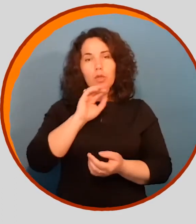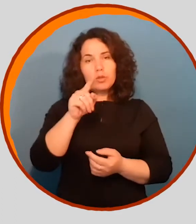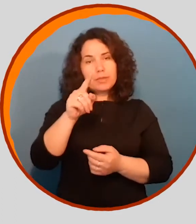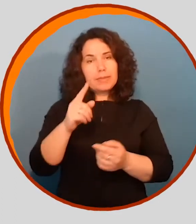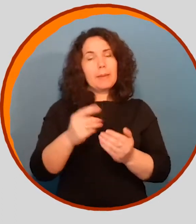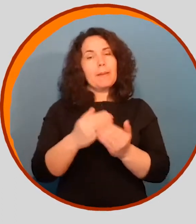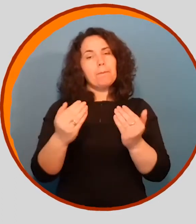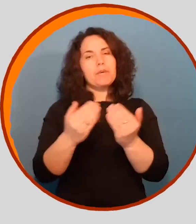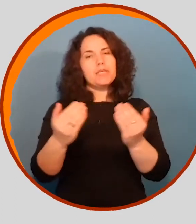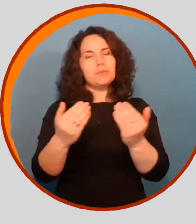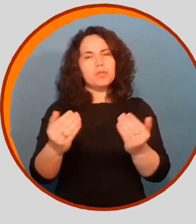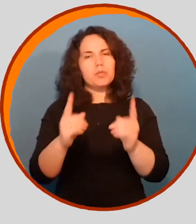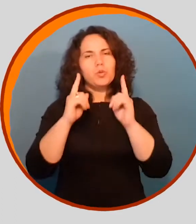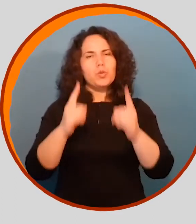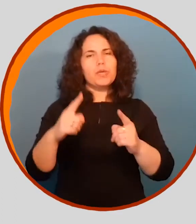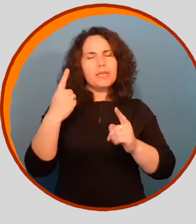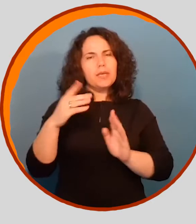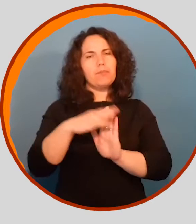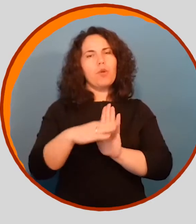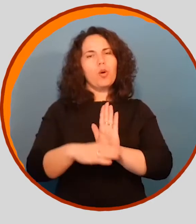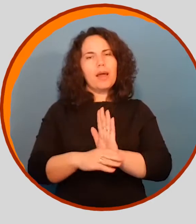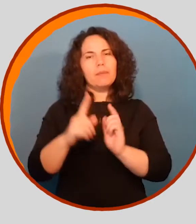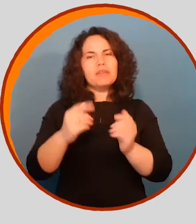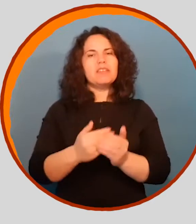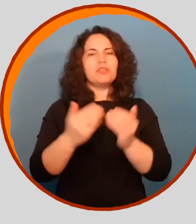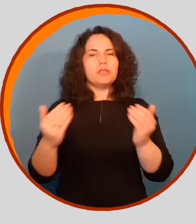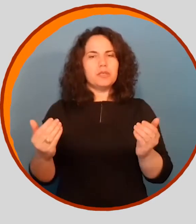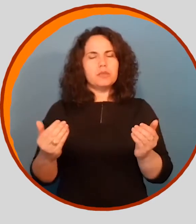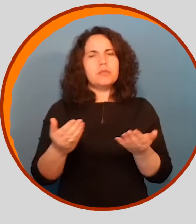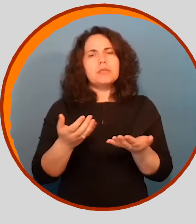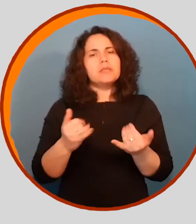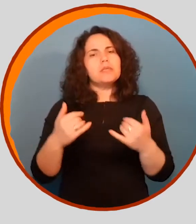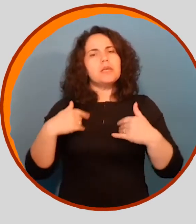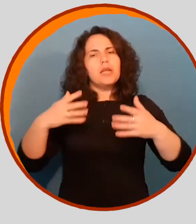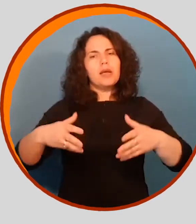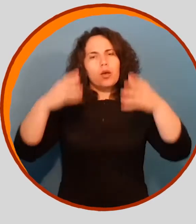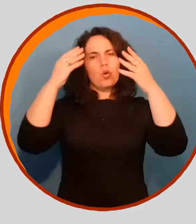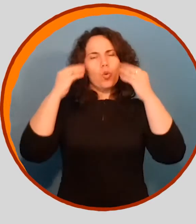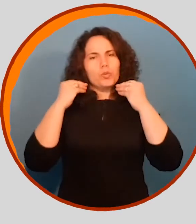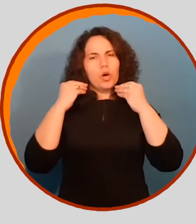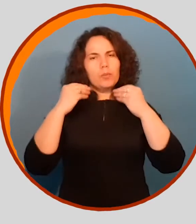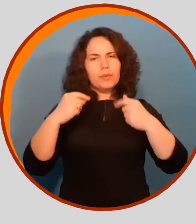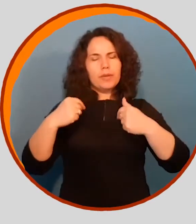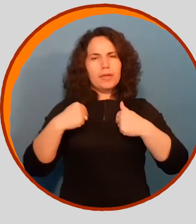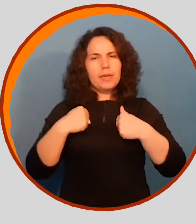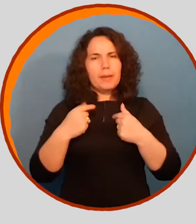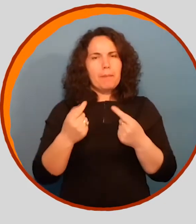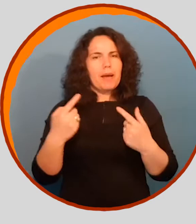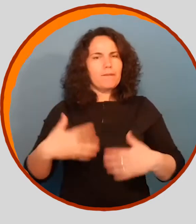Anila, çfarë do të thotë një rutinë shëndetshme dhe si vjen ky koncept në kushtet ku tashmë për disa javësh jemi larg rutinës sonë të